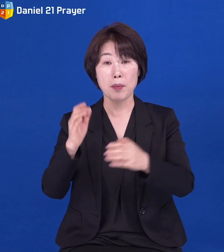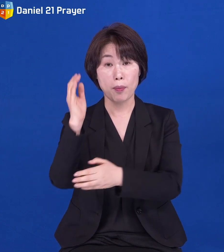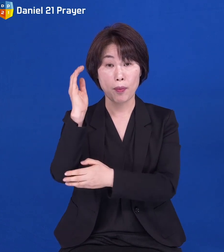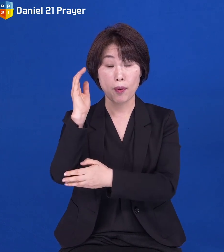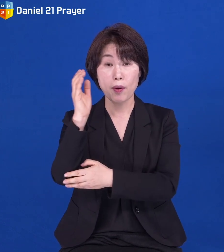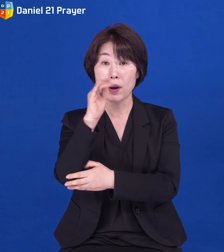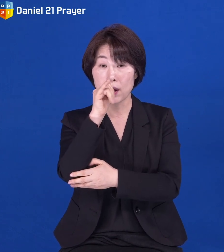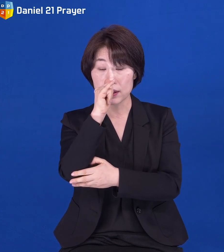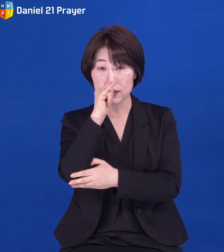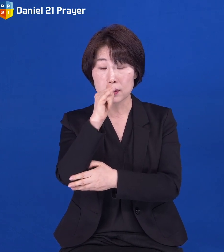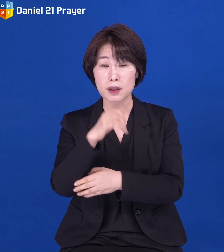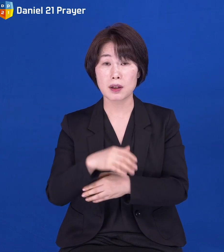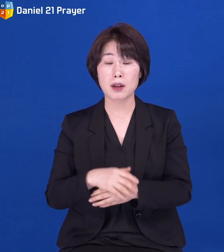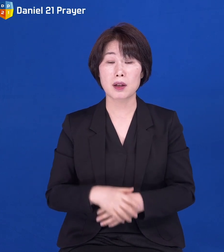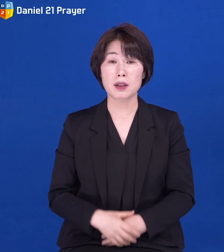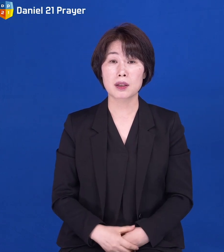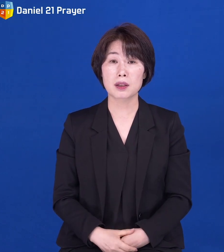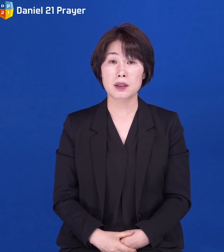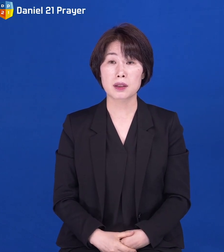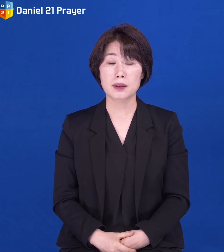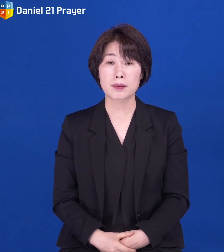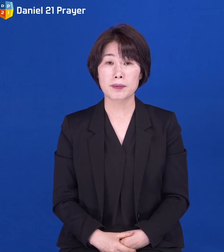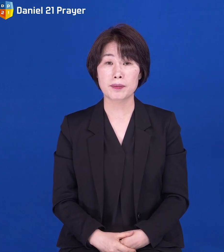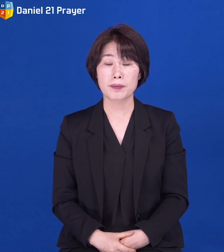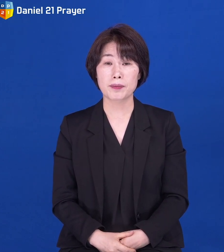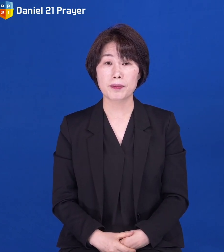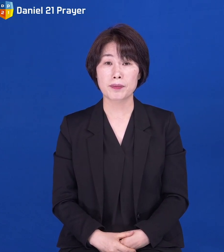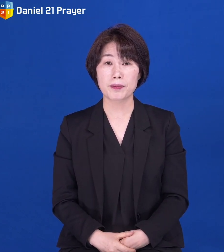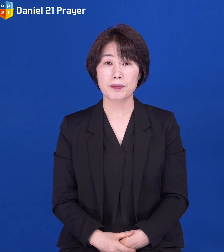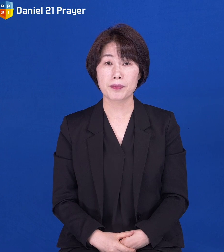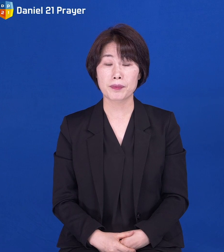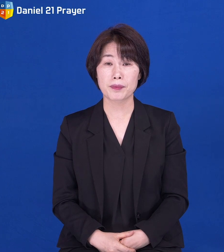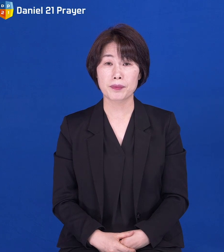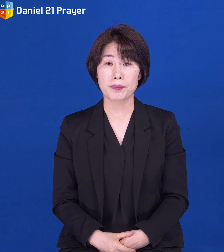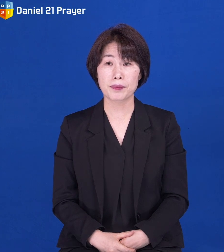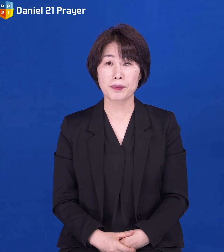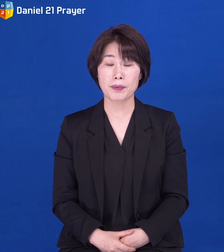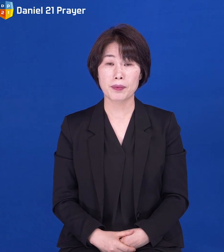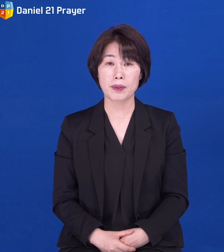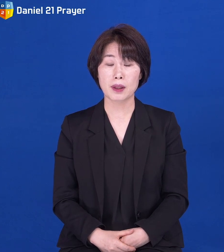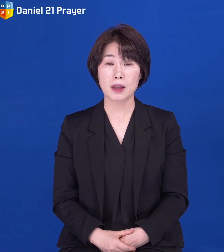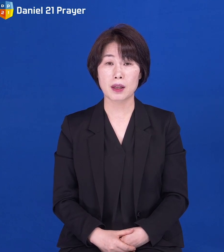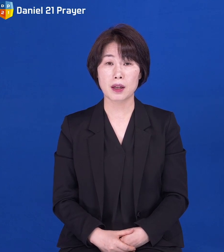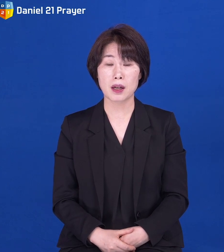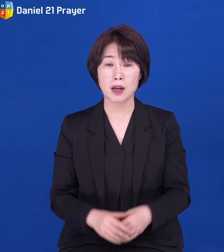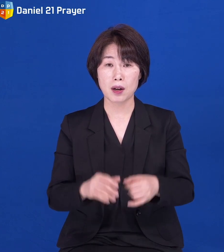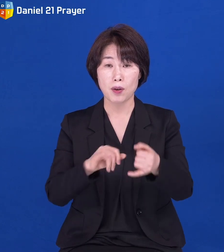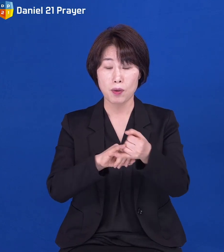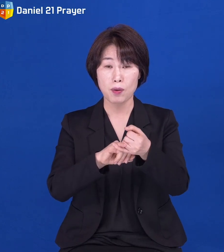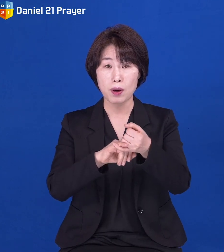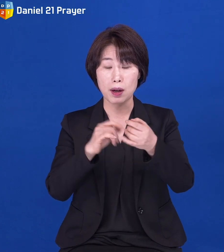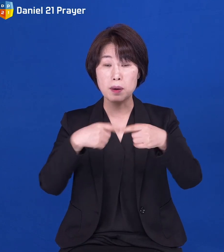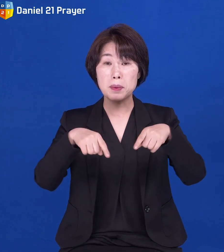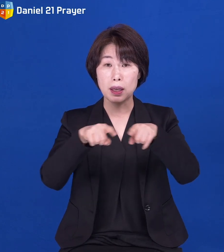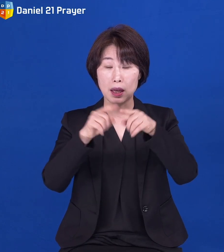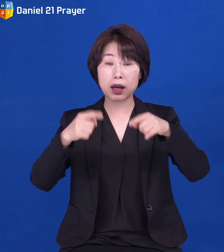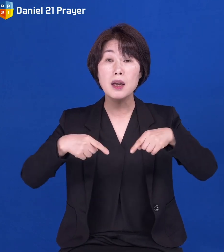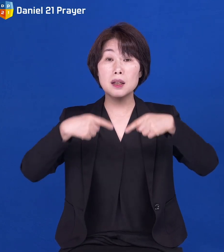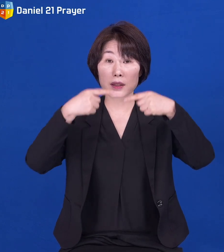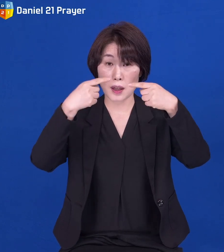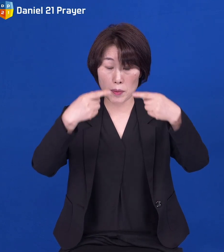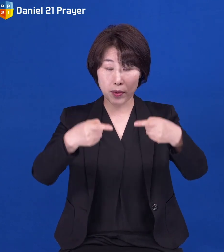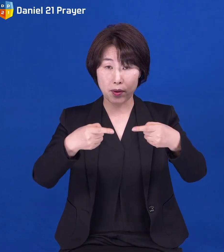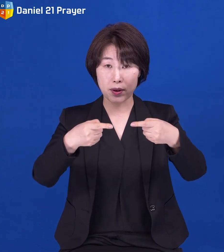수양관에서 기도회를 막 하는데 그때 이제 분기별로 기도하고 꼭 가가지고 늘 기도하거든요. 미니 기도를